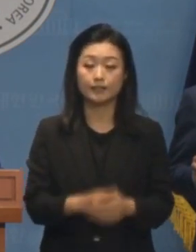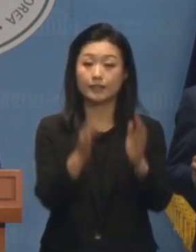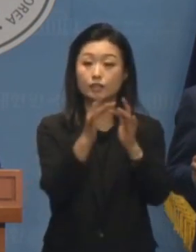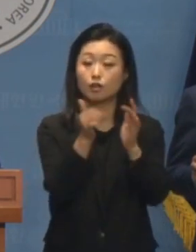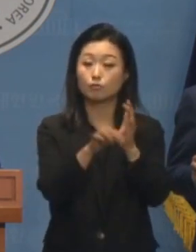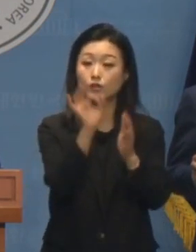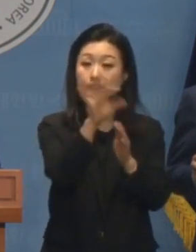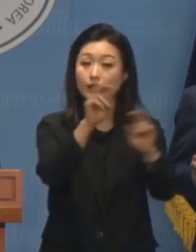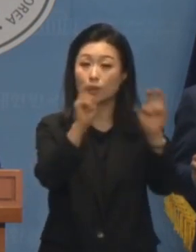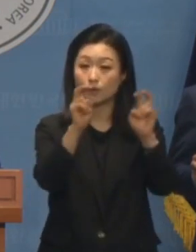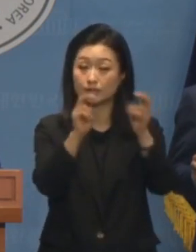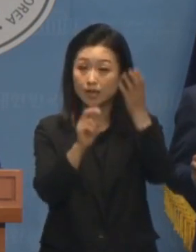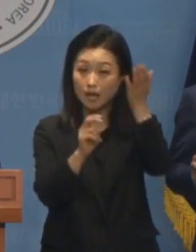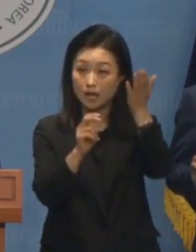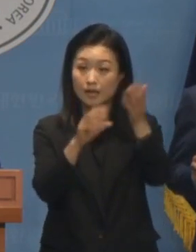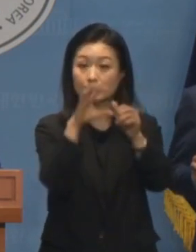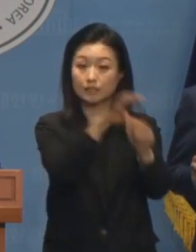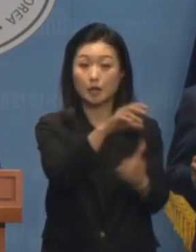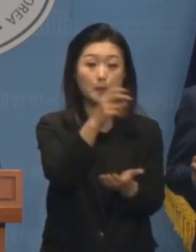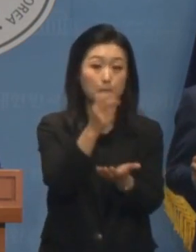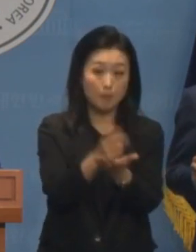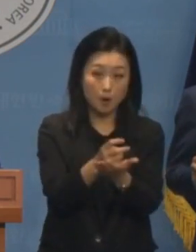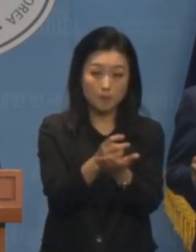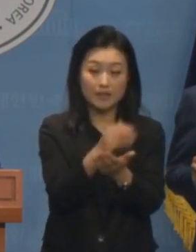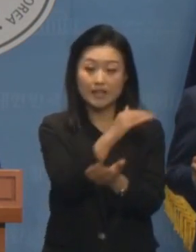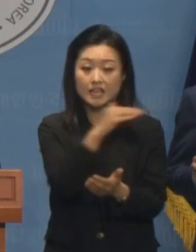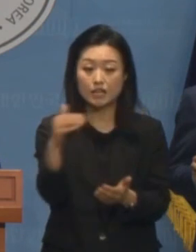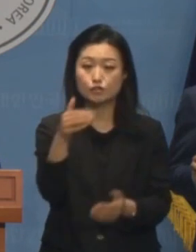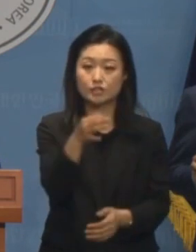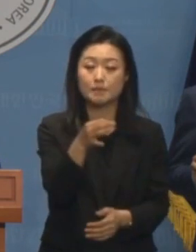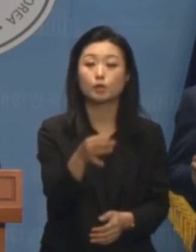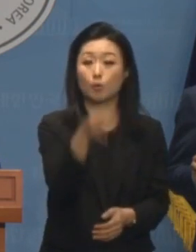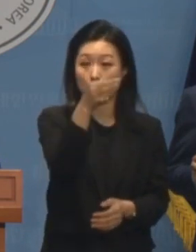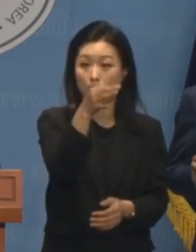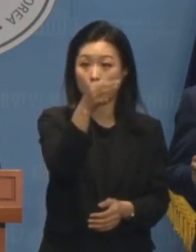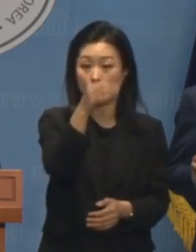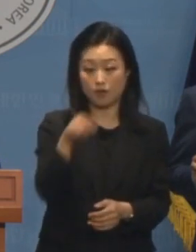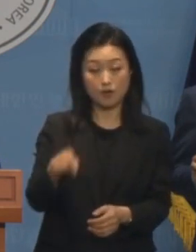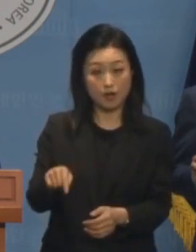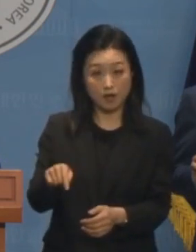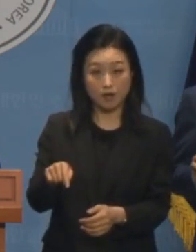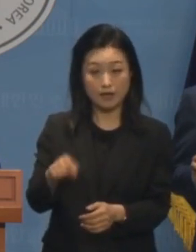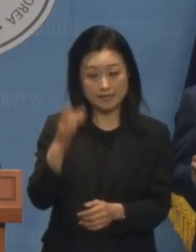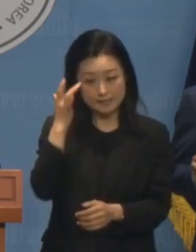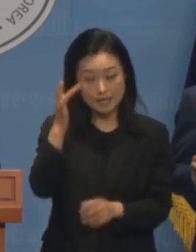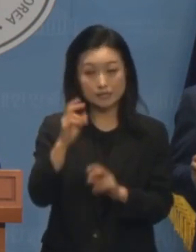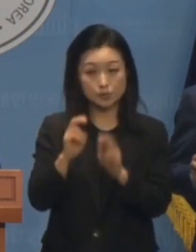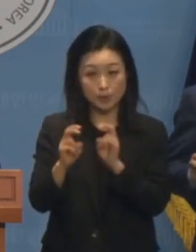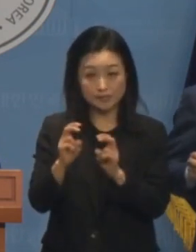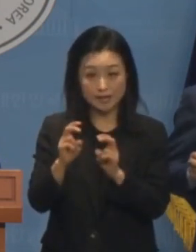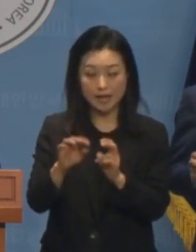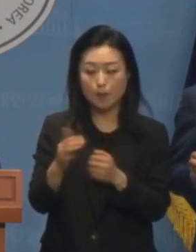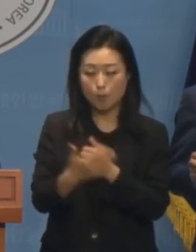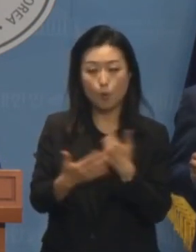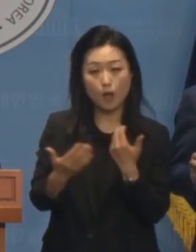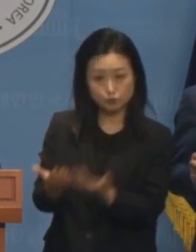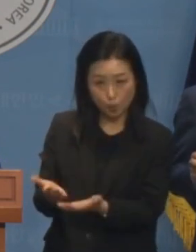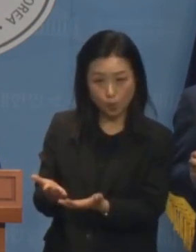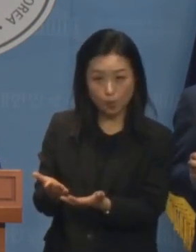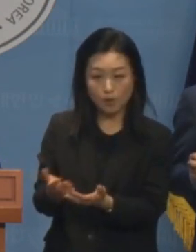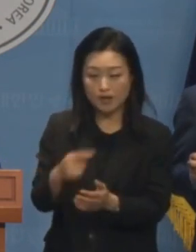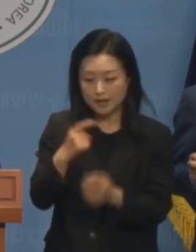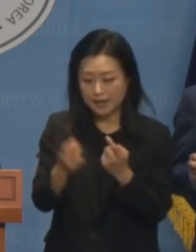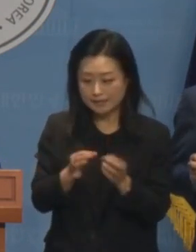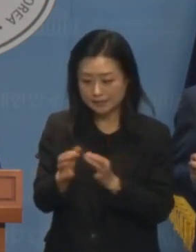플랫폼 공정화법은 기준 금액을 높여서 영세 사업자나 스타트업은 적용되지 않게 하였고